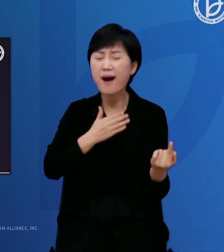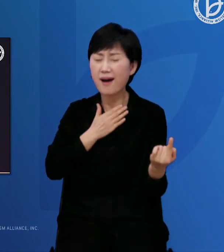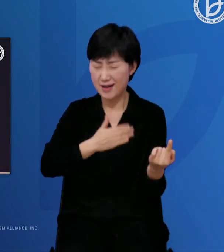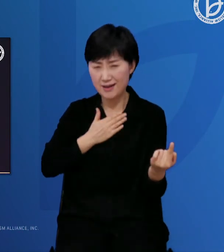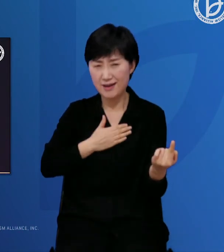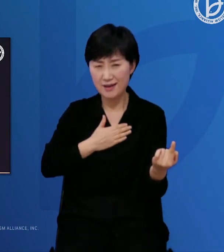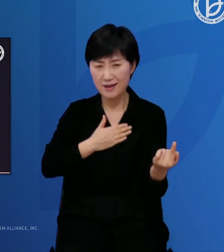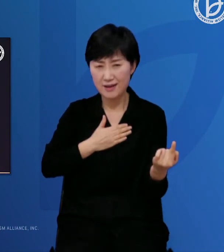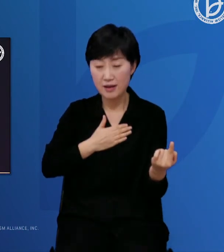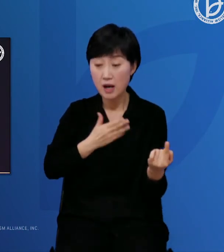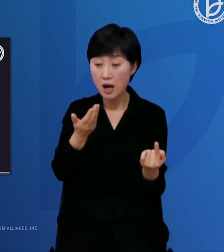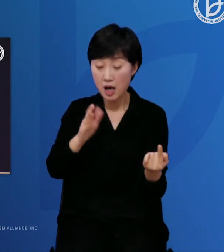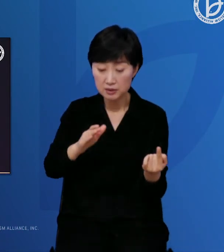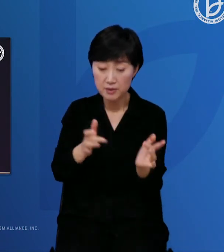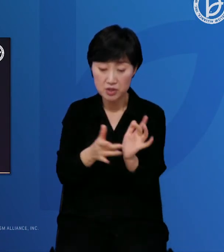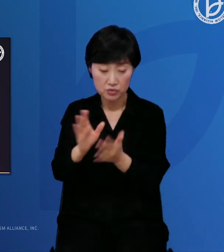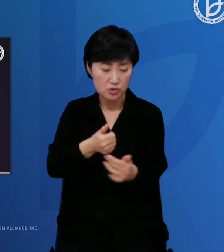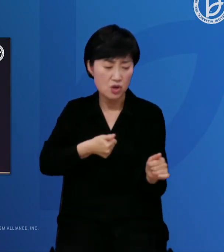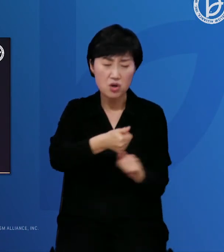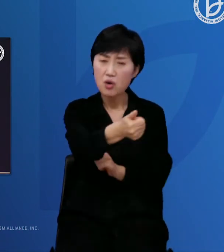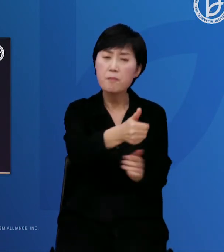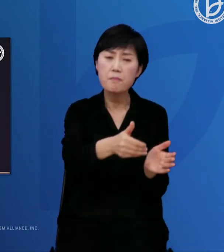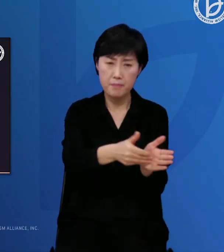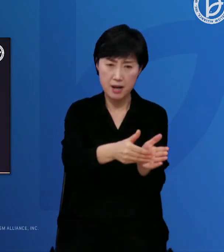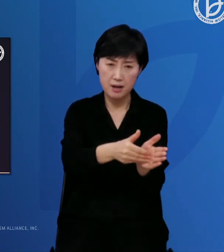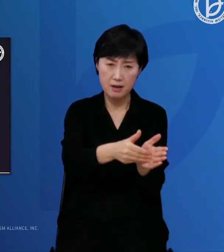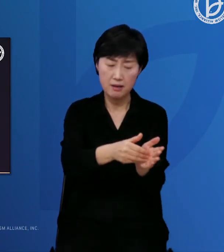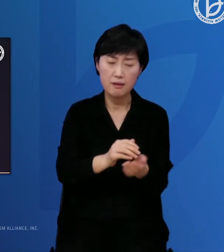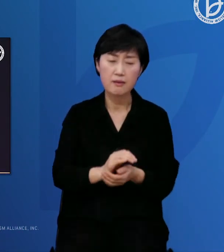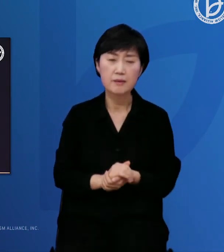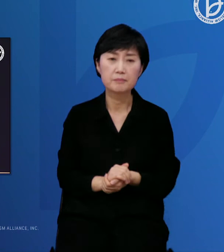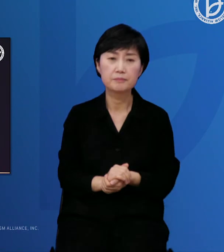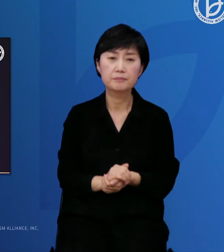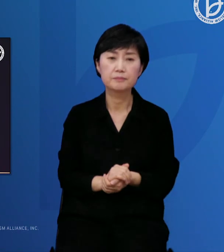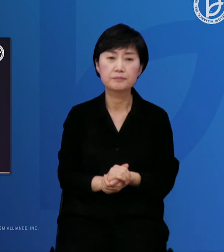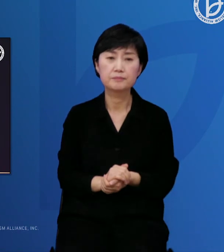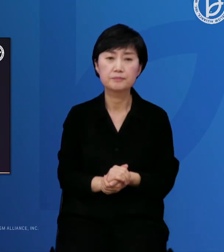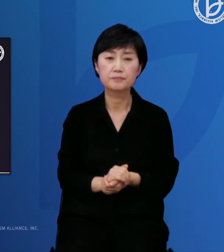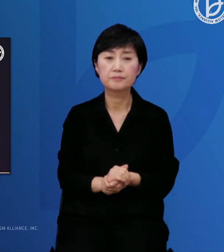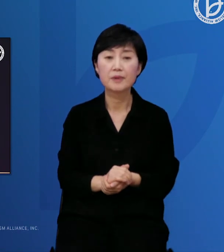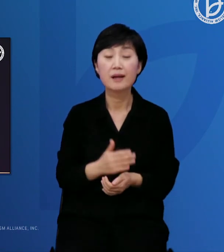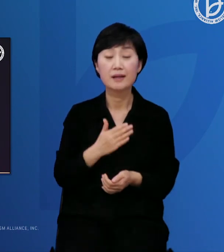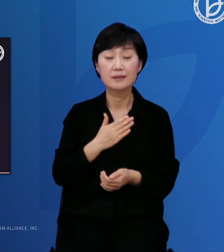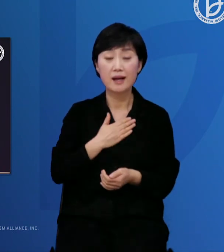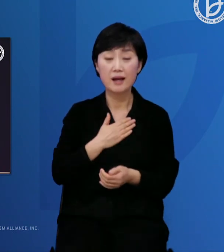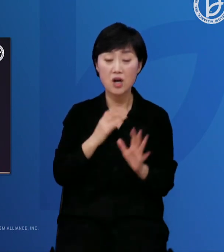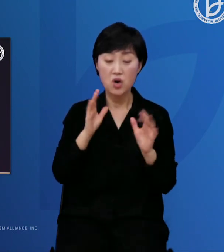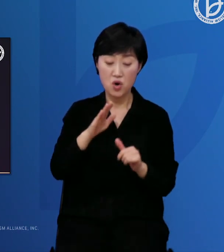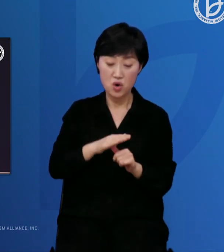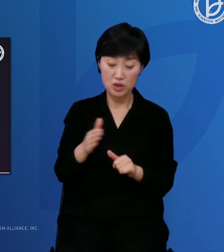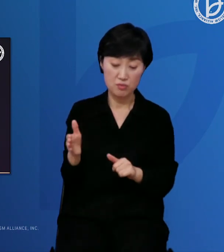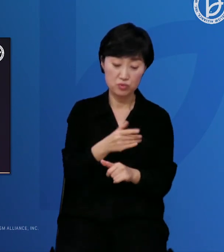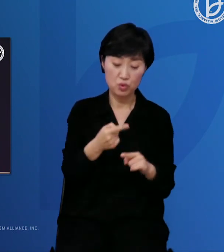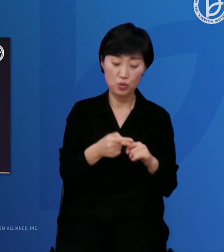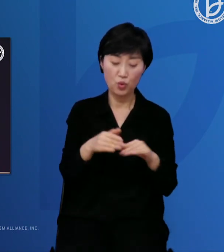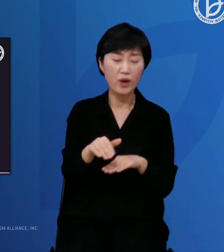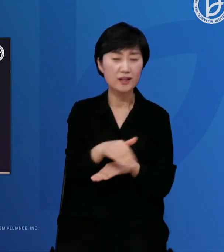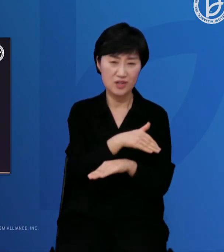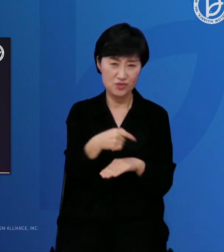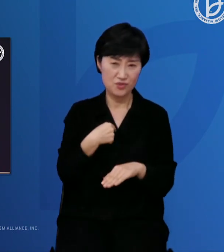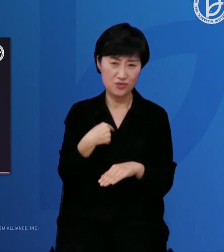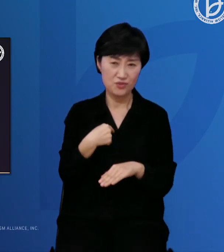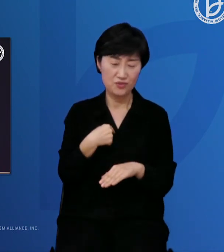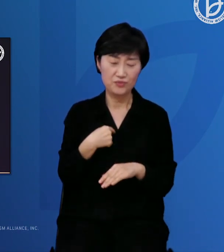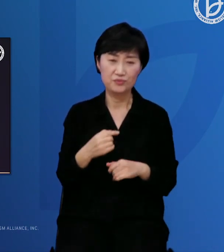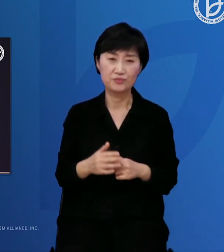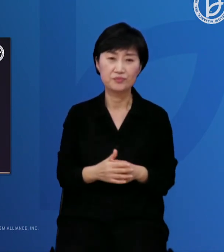had that very important time to himself. 저는 어릴 때부터 신앙생활을 했어요. I lived my walk of faith since I was very